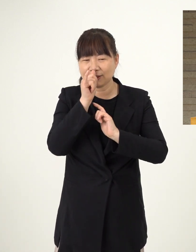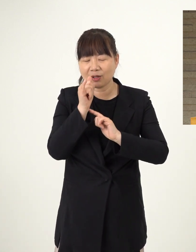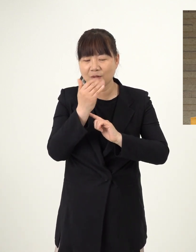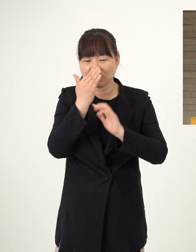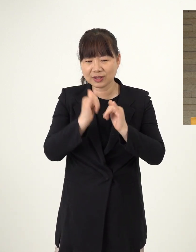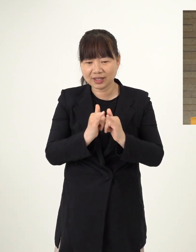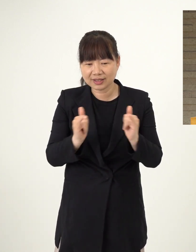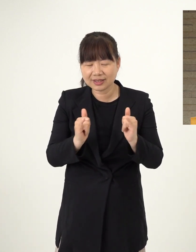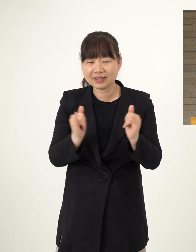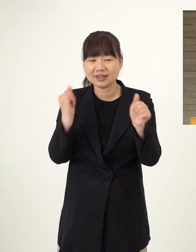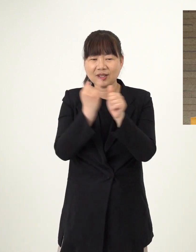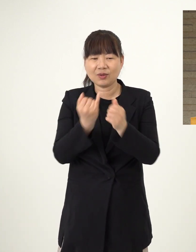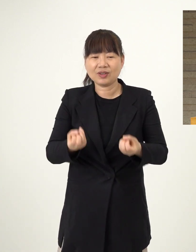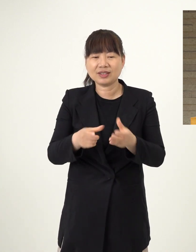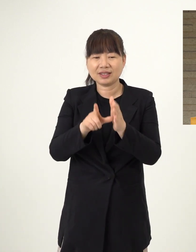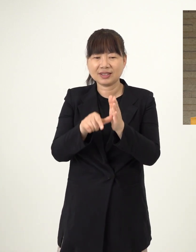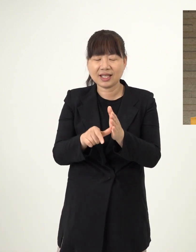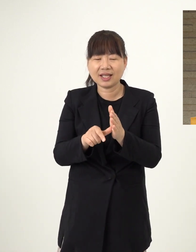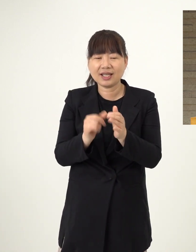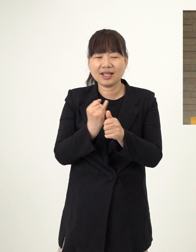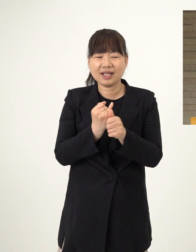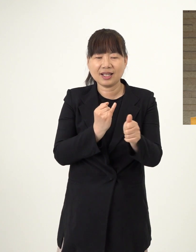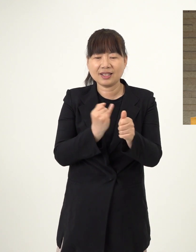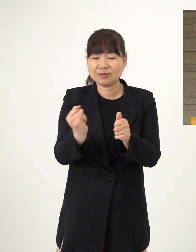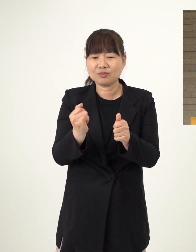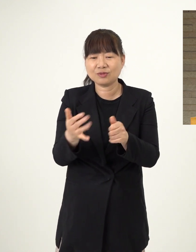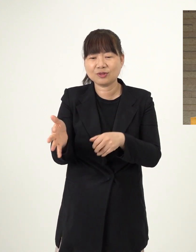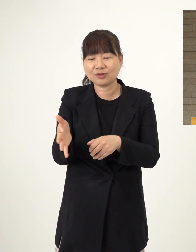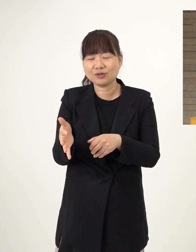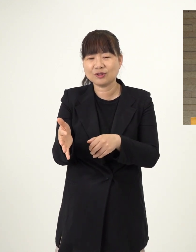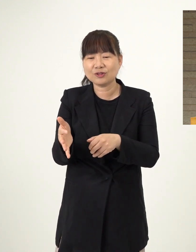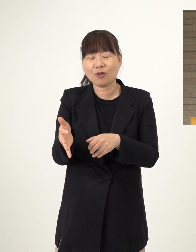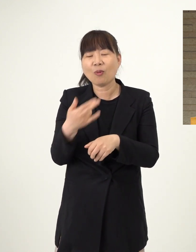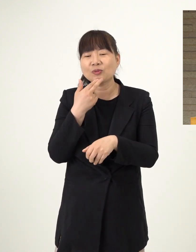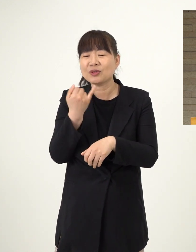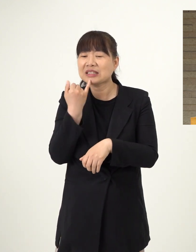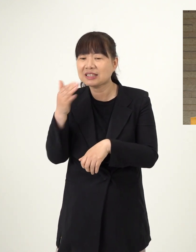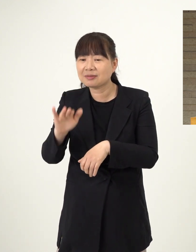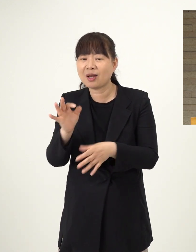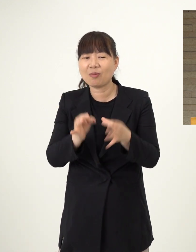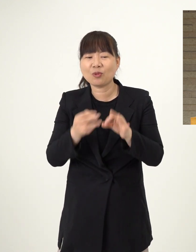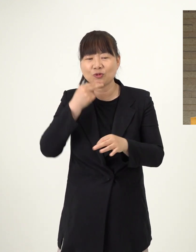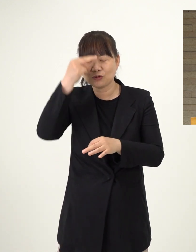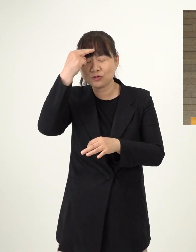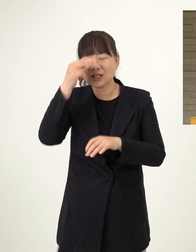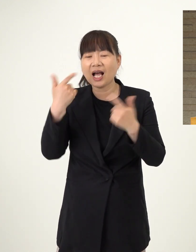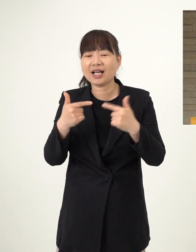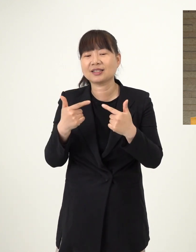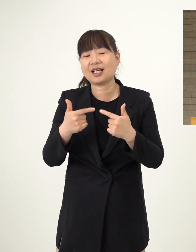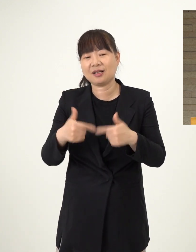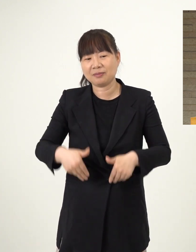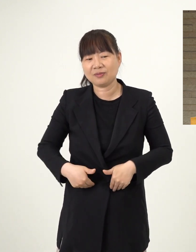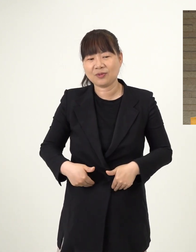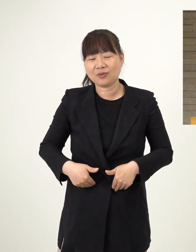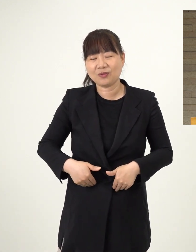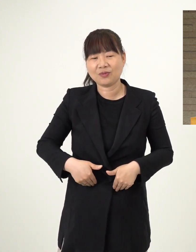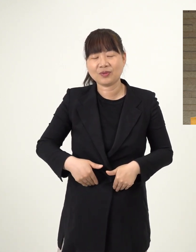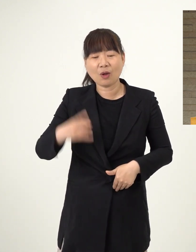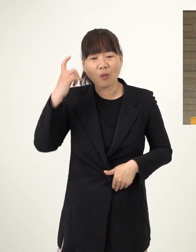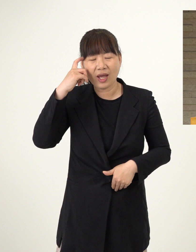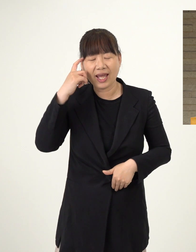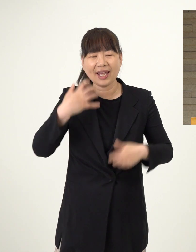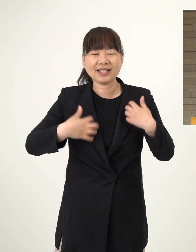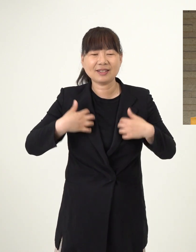유대인들이 결혼식에는 신랑 신부는 빠져도 절대 빠지면 안 되는 게 포도주예요. 왜? 기쁨의 상징이기 때문에.